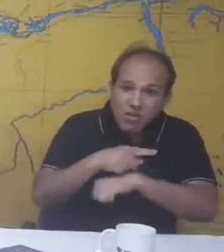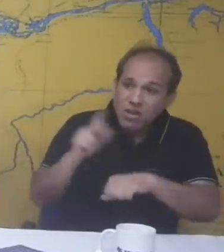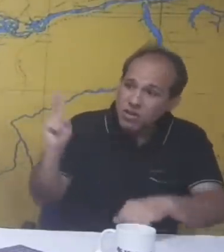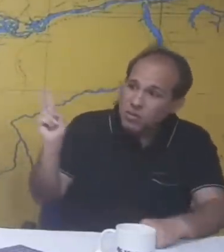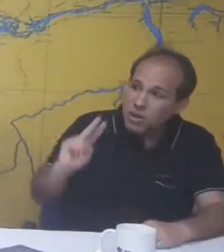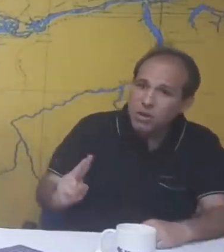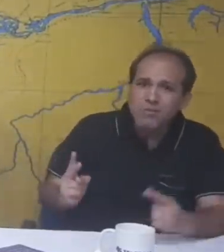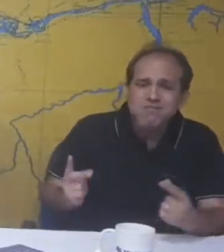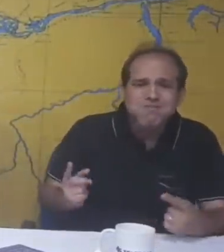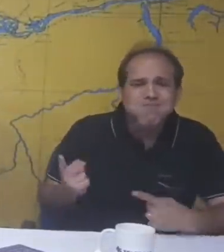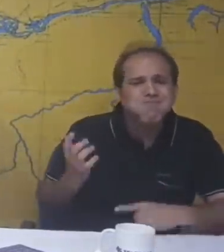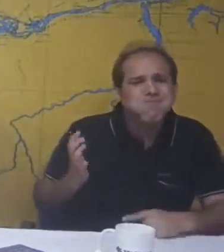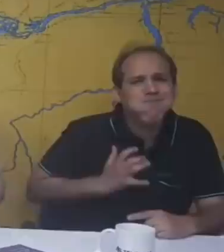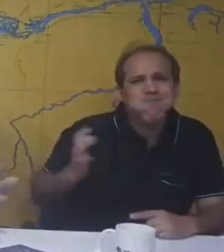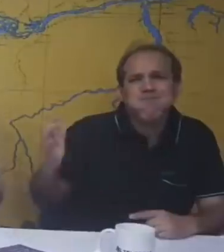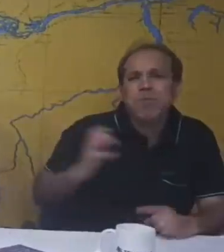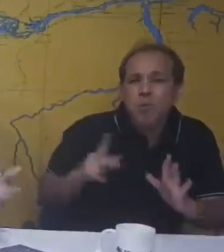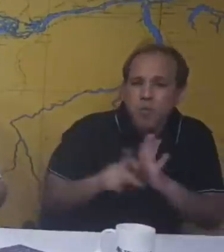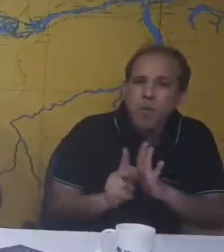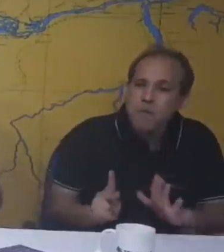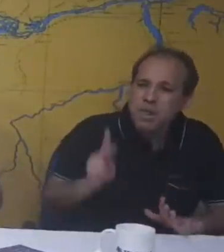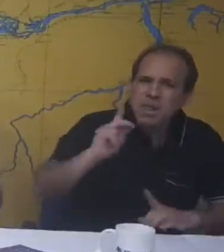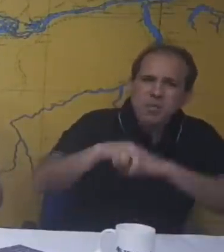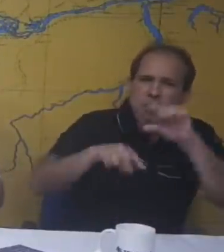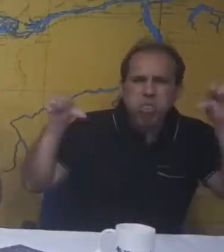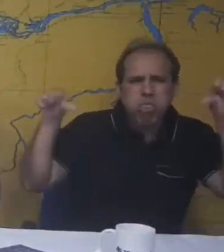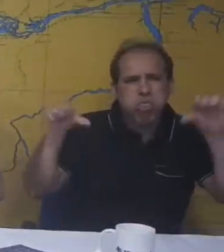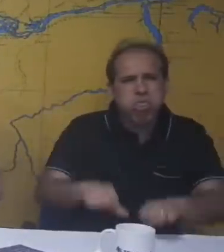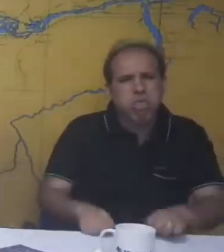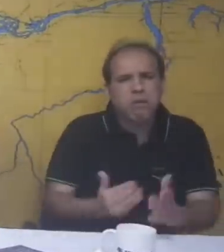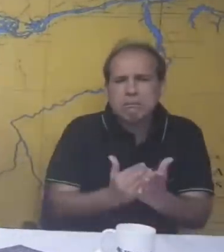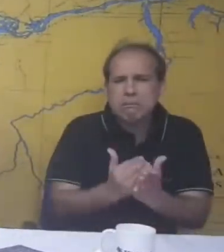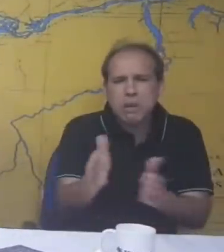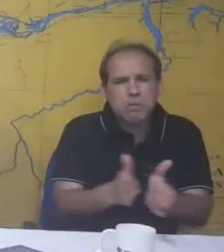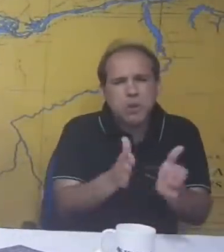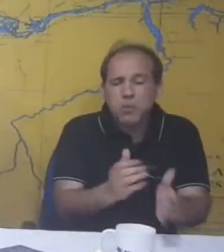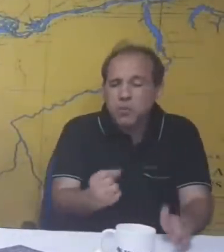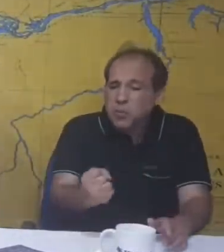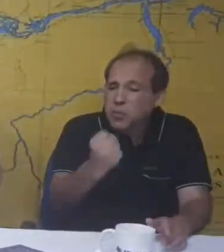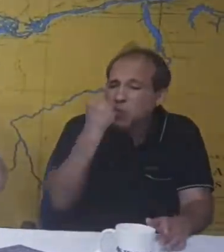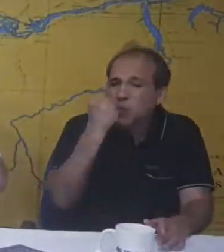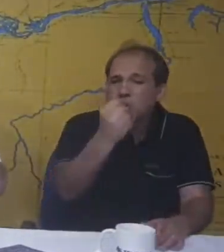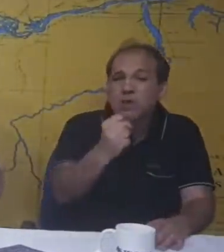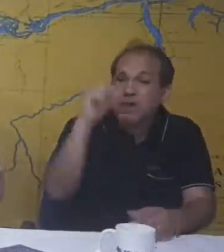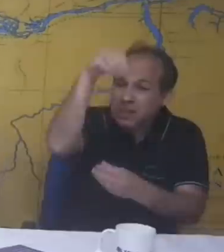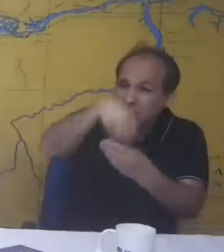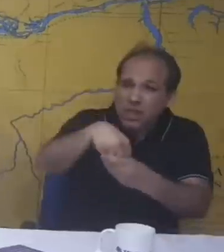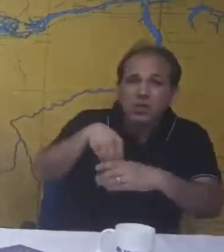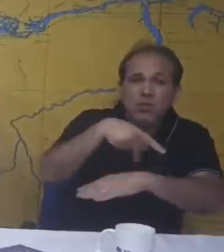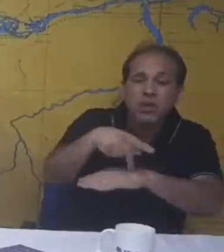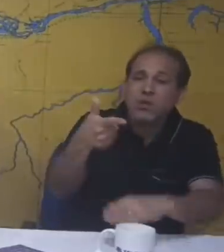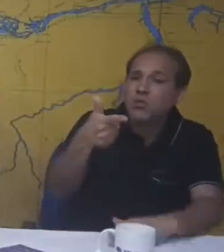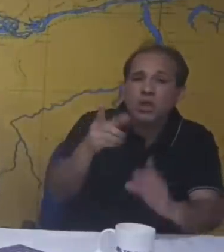em petróleo e ouro à miséria, à desgraça. E lá dentro agora tem países poderosos, onde não